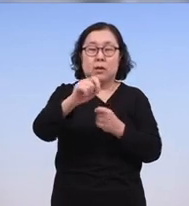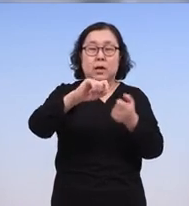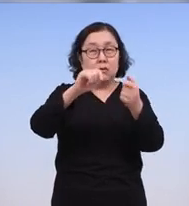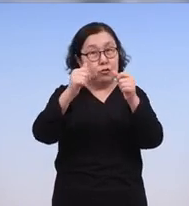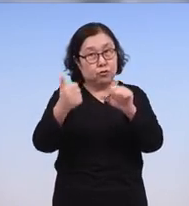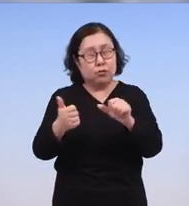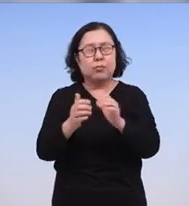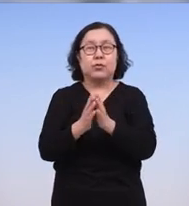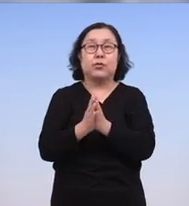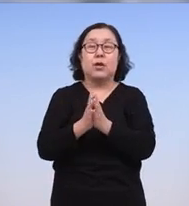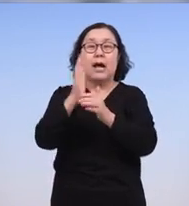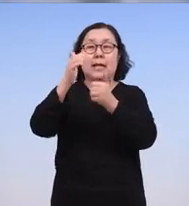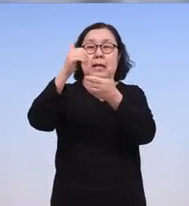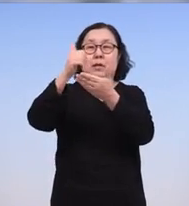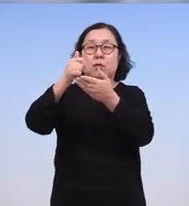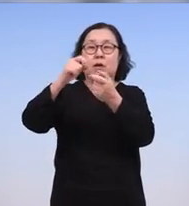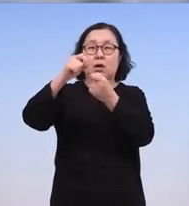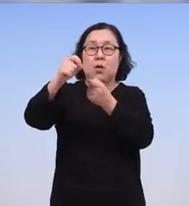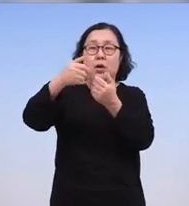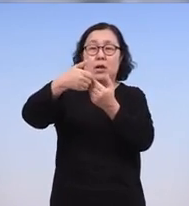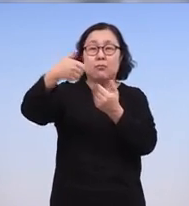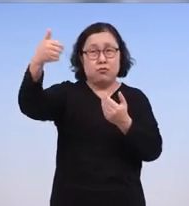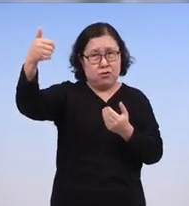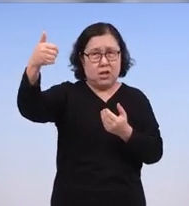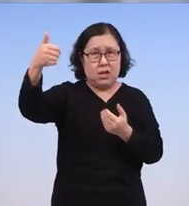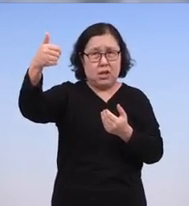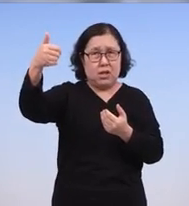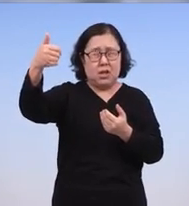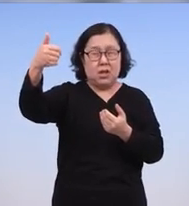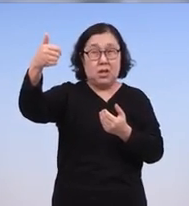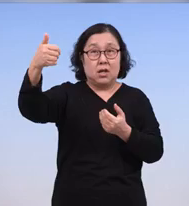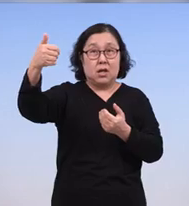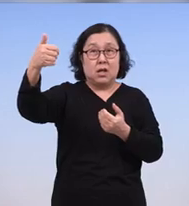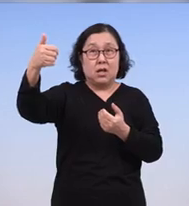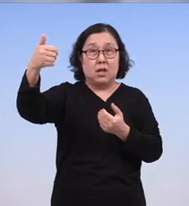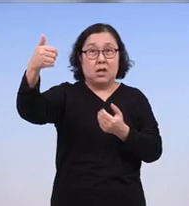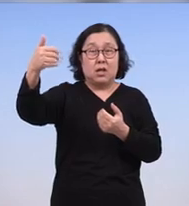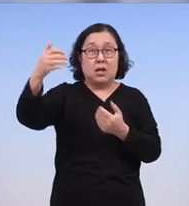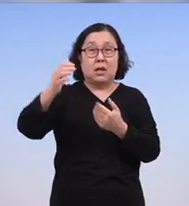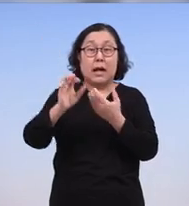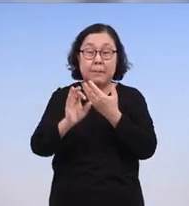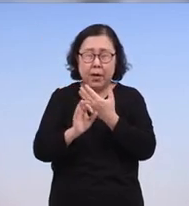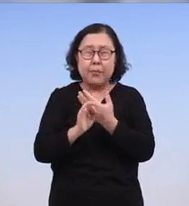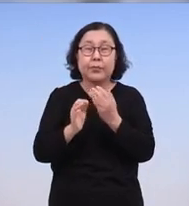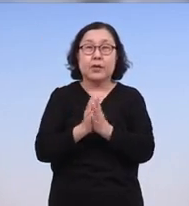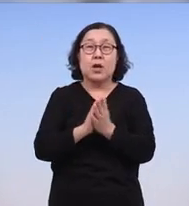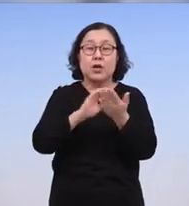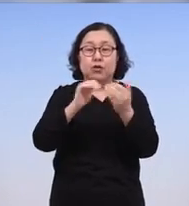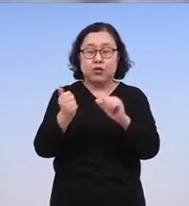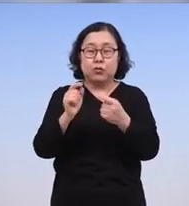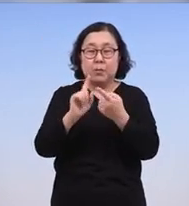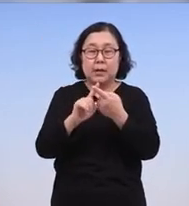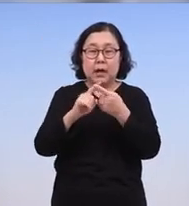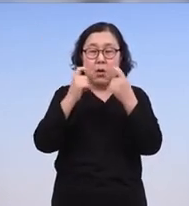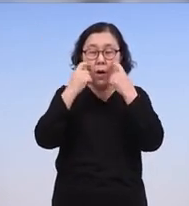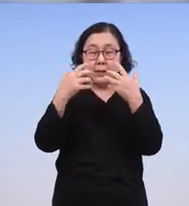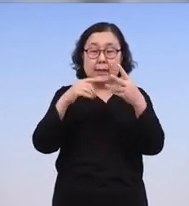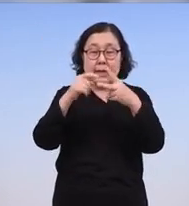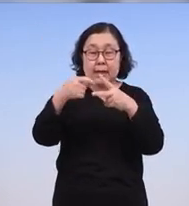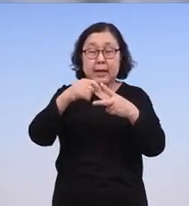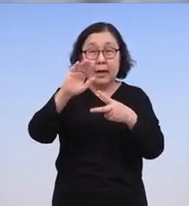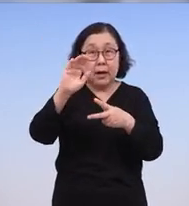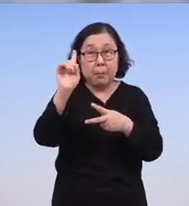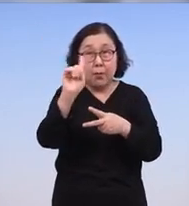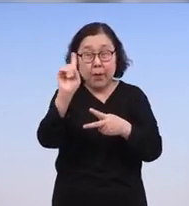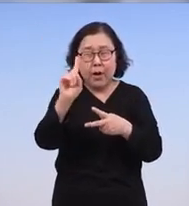그 영원한 죽음이란 하나님과의 영원한 분리를 의미한다면, 죽음에 대한 저 어머니가 보여주시는 정확한 이해가